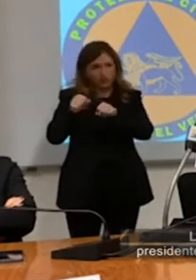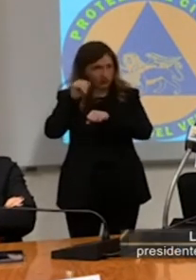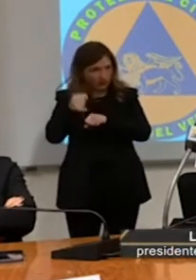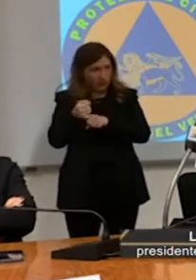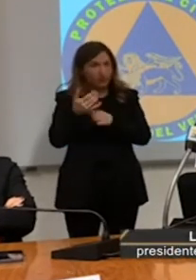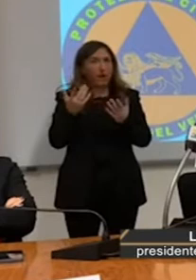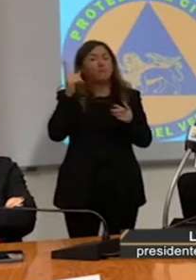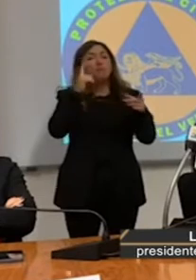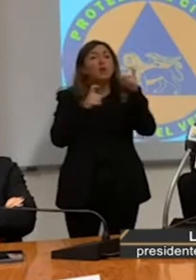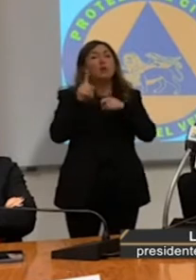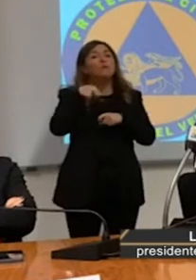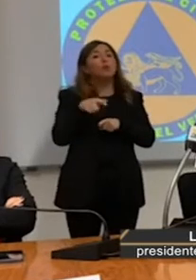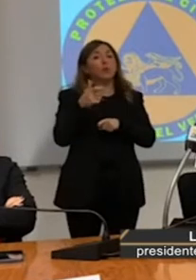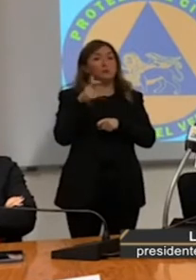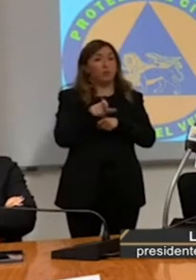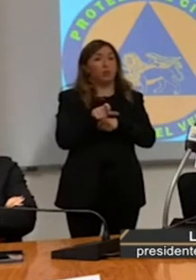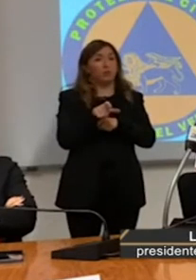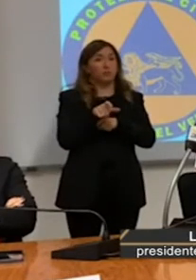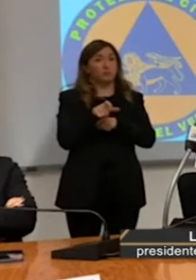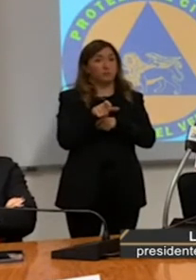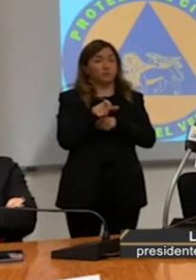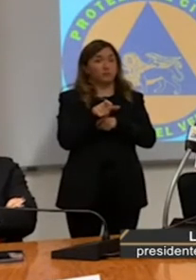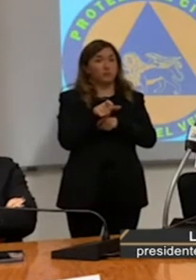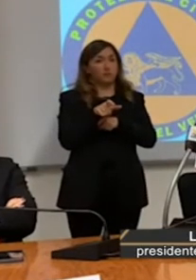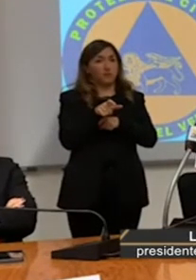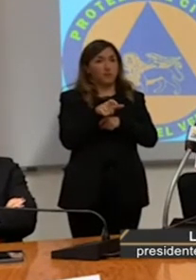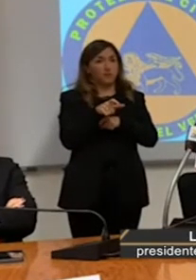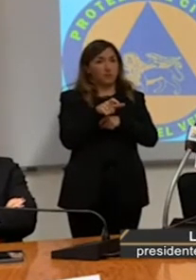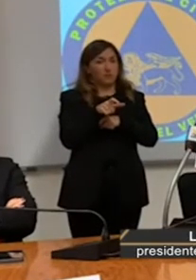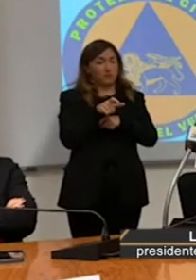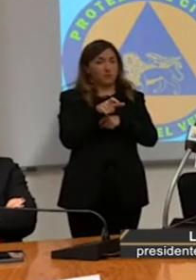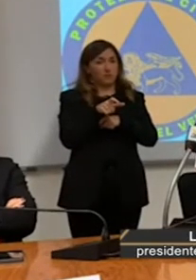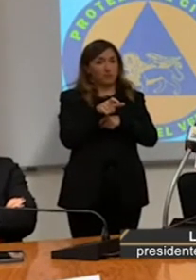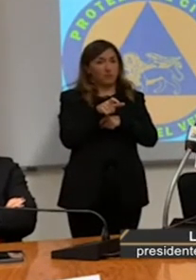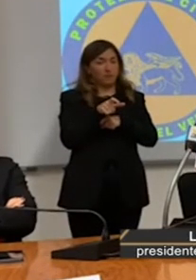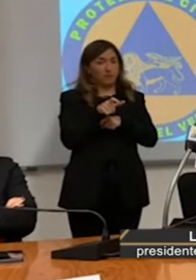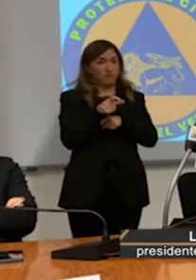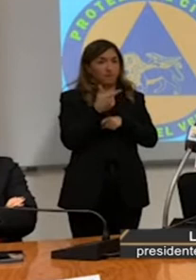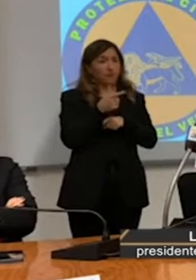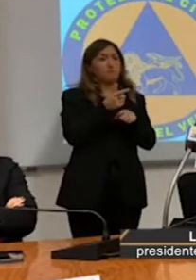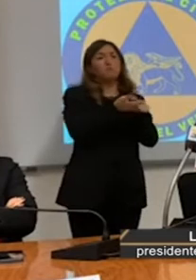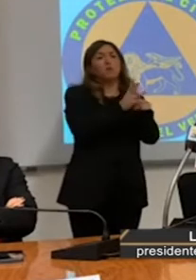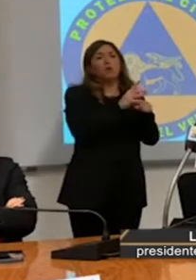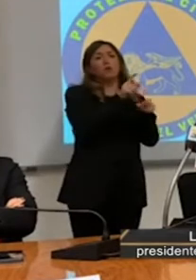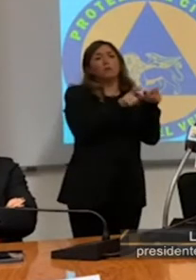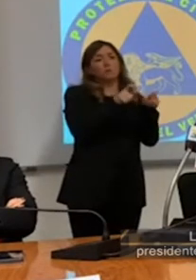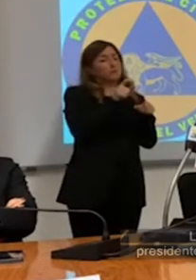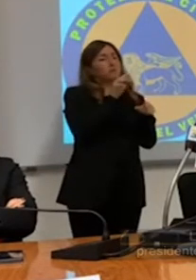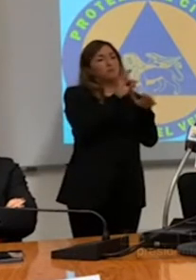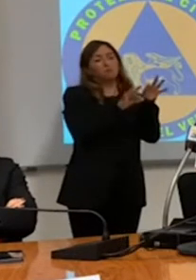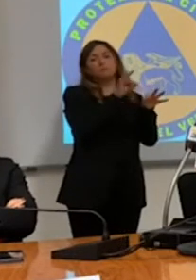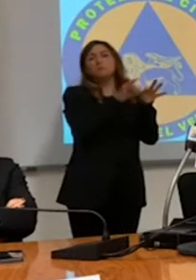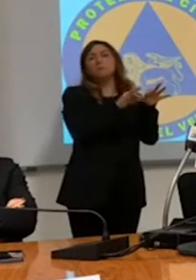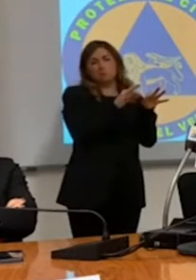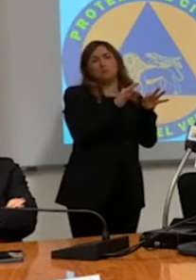occupiamo anche per il fatto che se da un lato la cura diciamo nella stragrande maggioranza dei casi del covip ha esito positivo